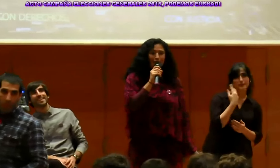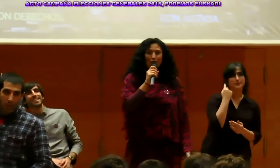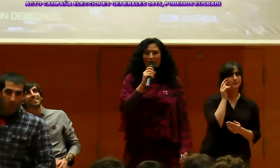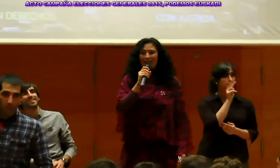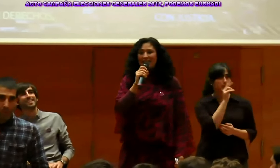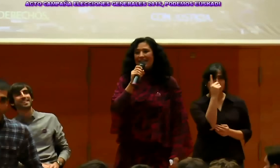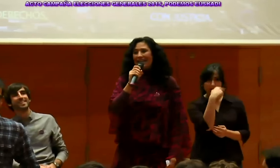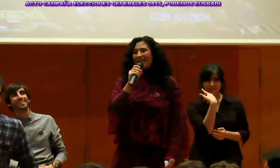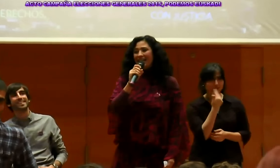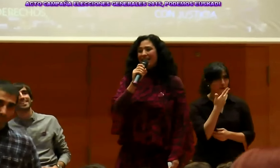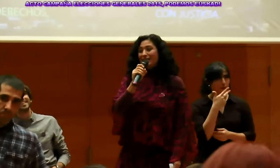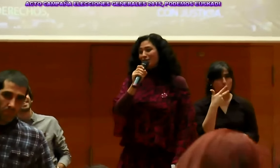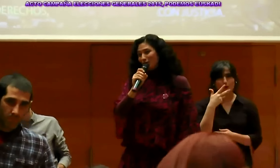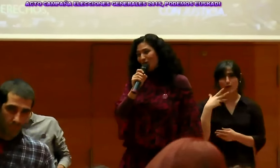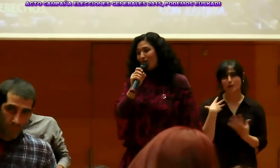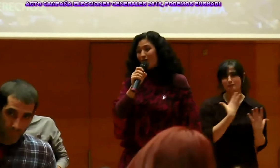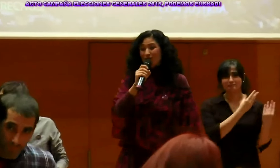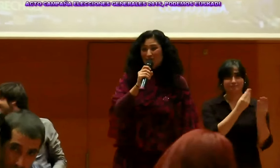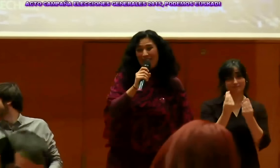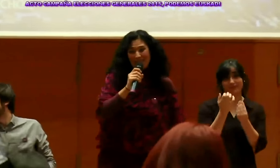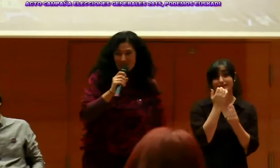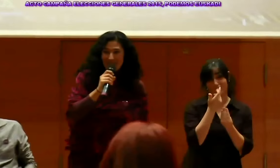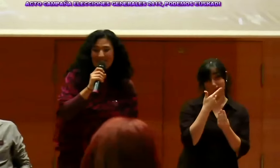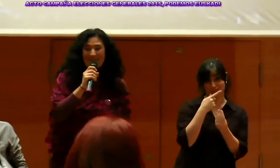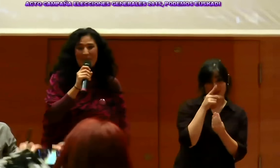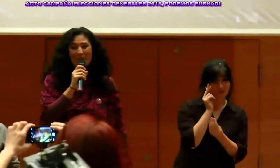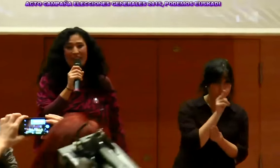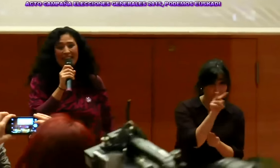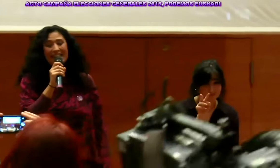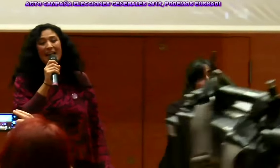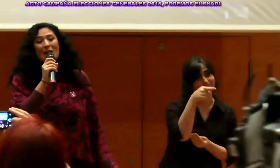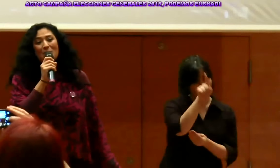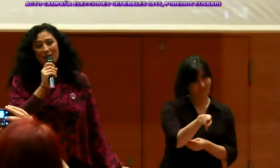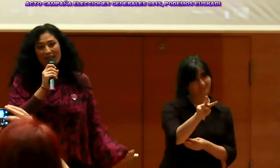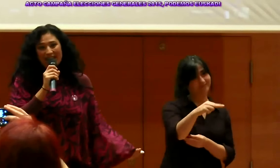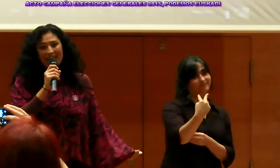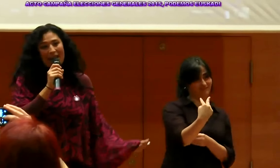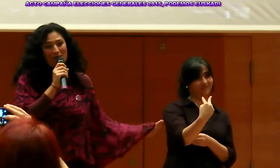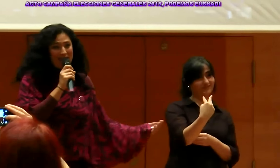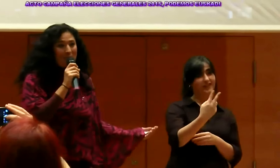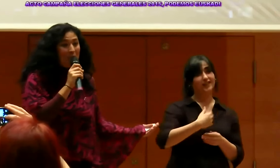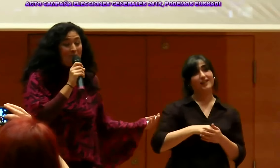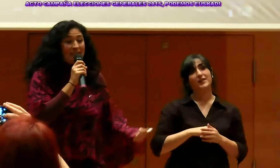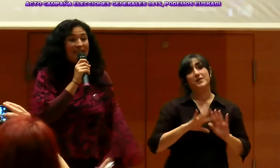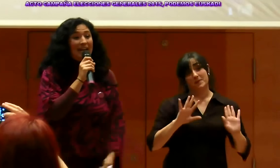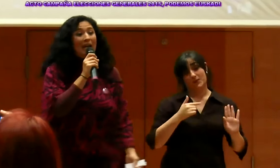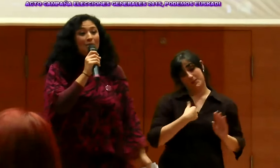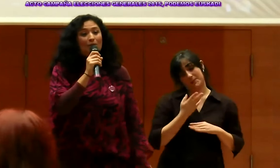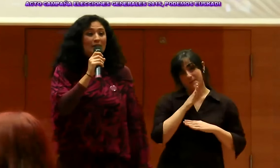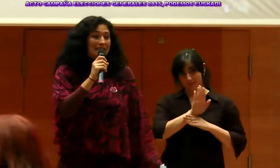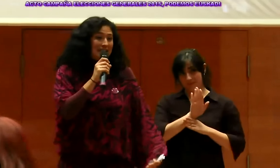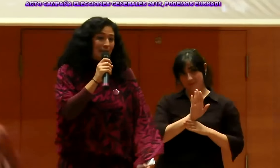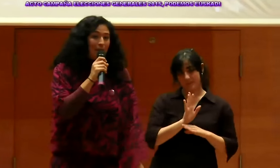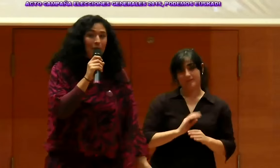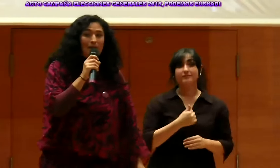caras conocidas, que si yo os conozco significa que vosotras también me conocéis, pero que aún así me voy a presentar. Mi